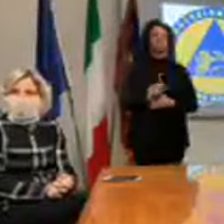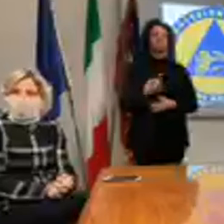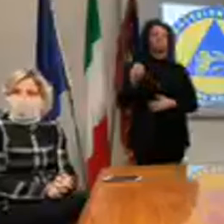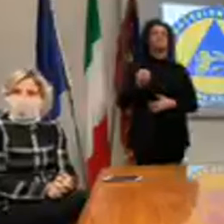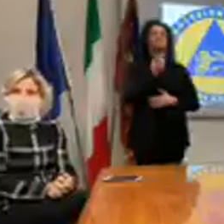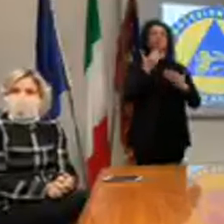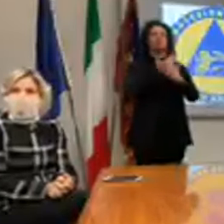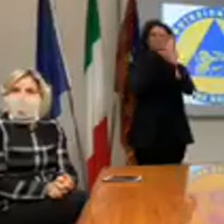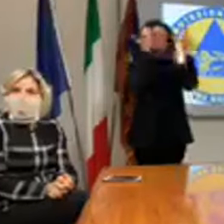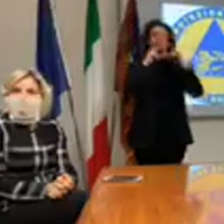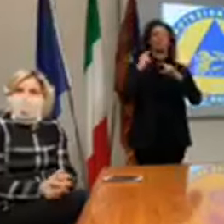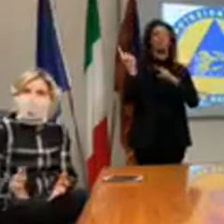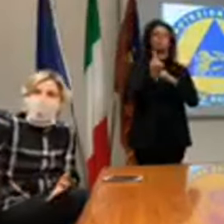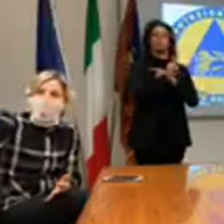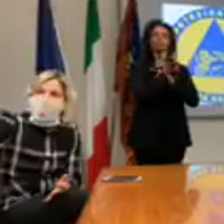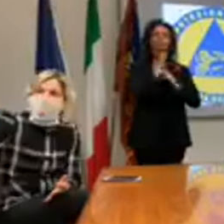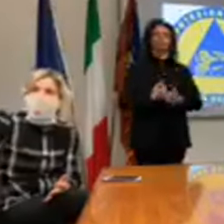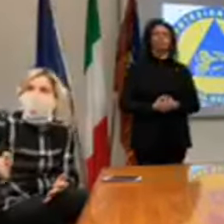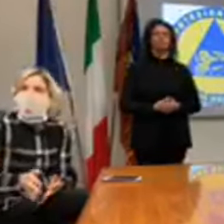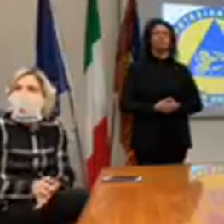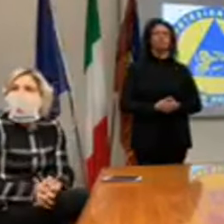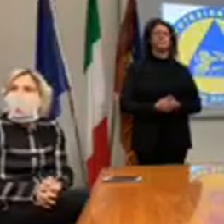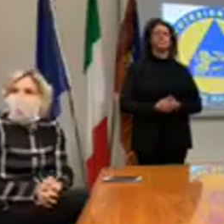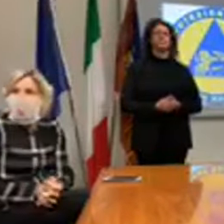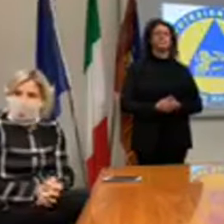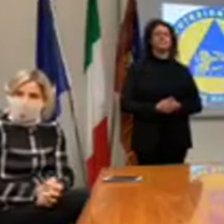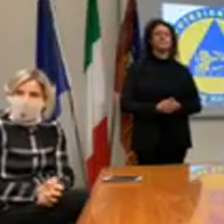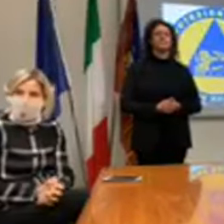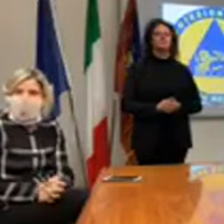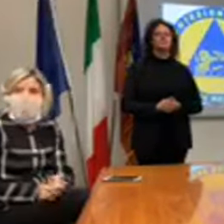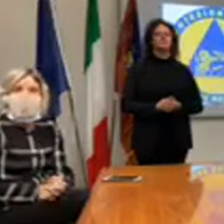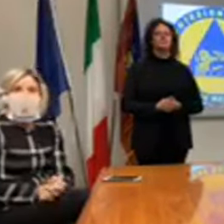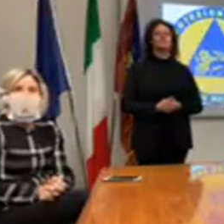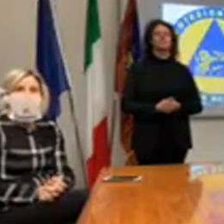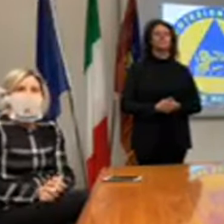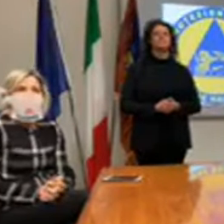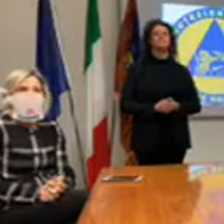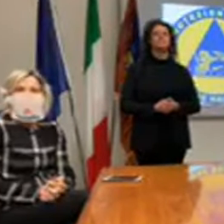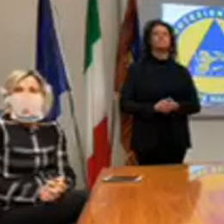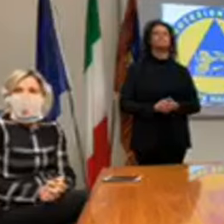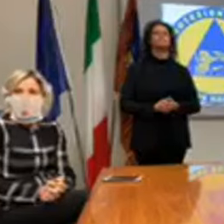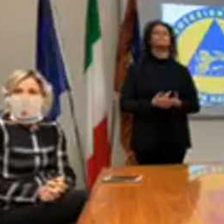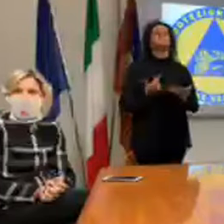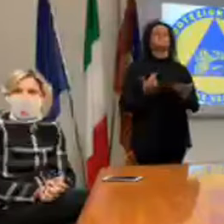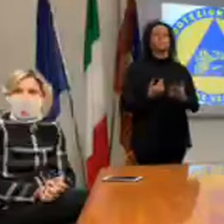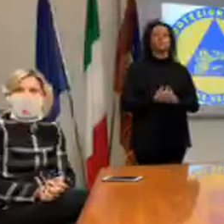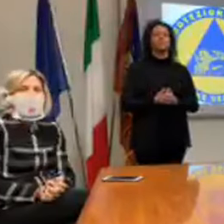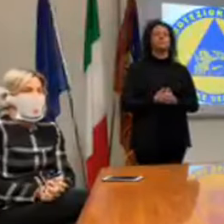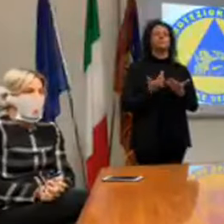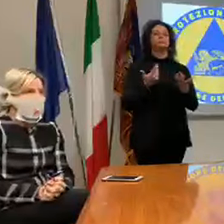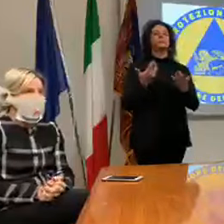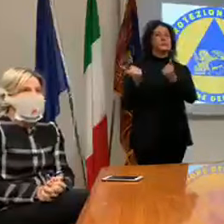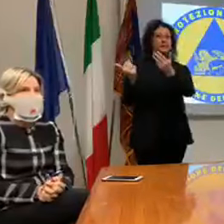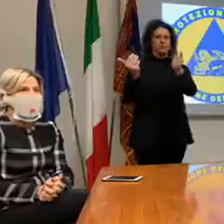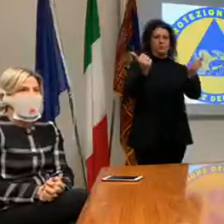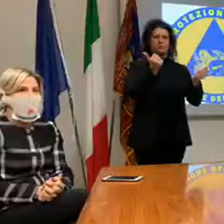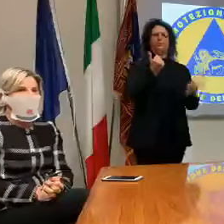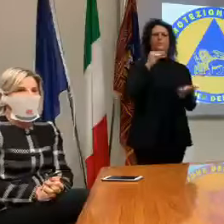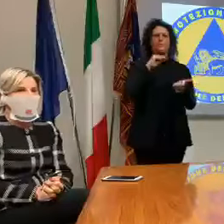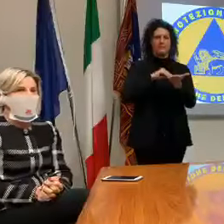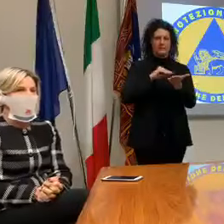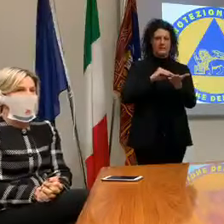Buongiorno a tutti, grazie. Oggi abbiamo peraltro un saluto a tutti quelli che sono qui e quelli che